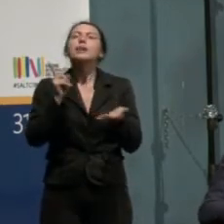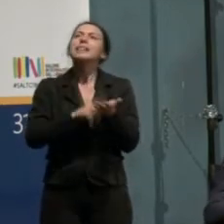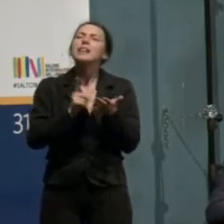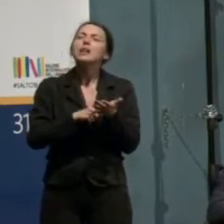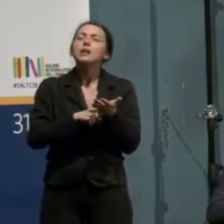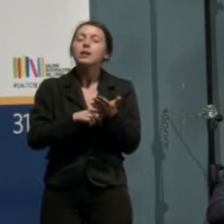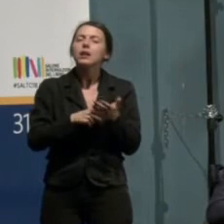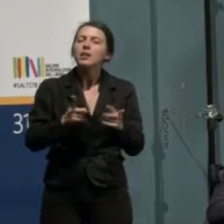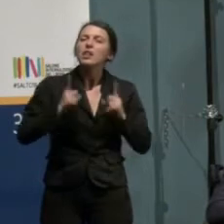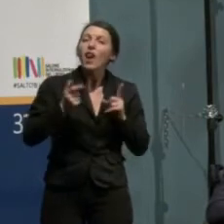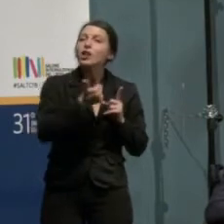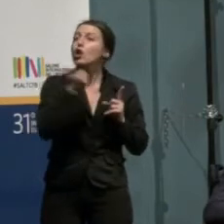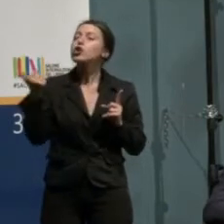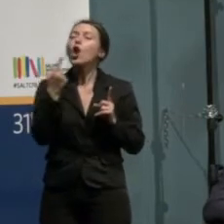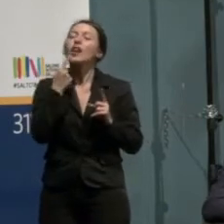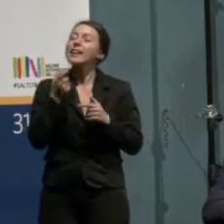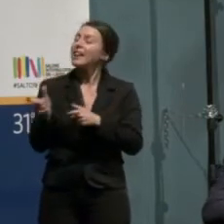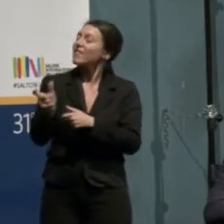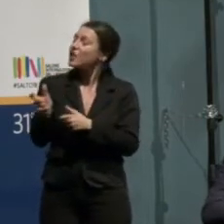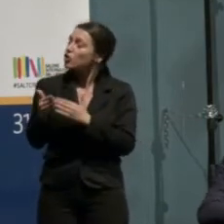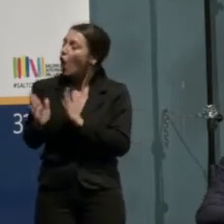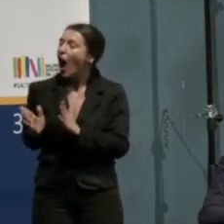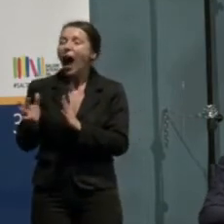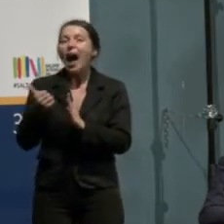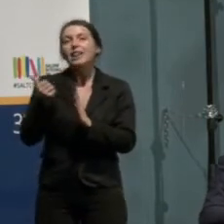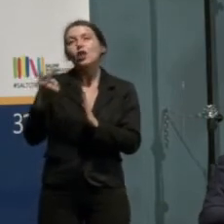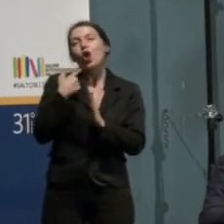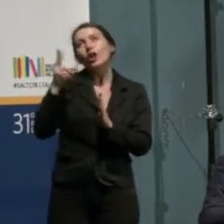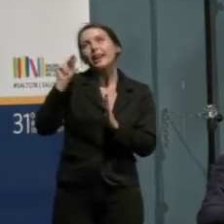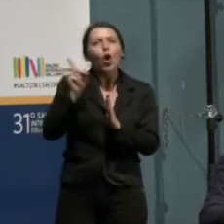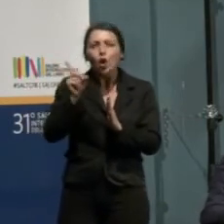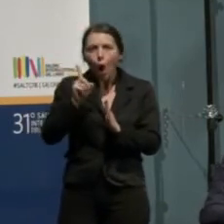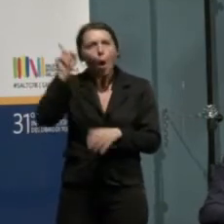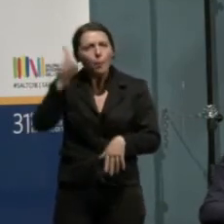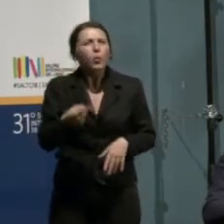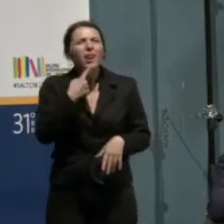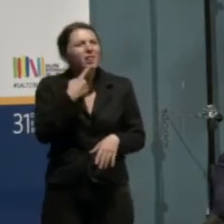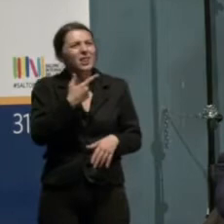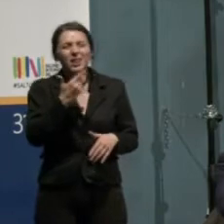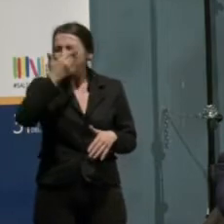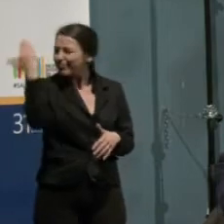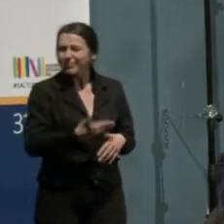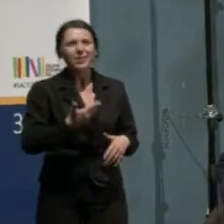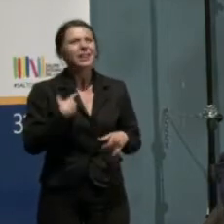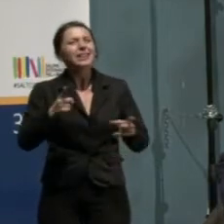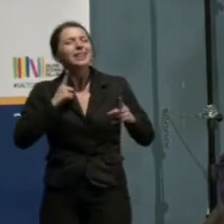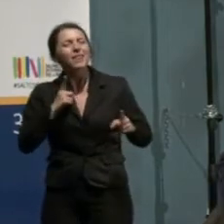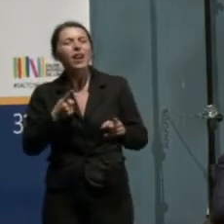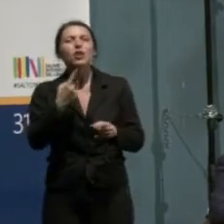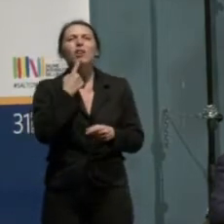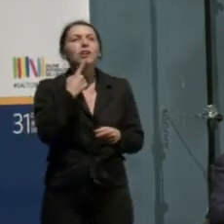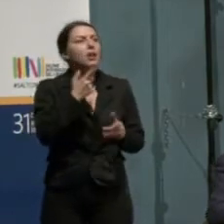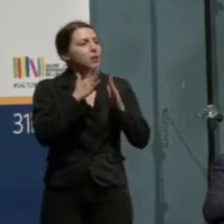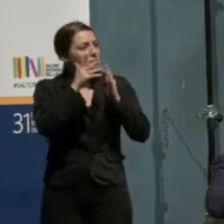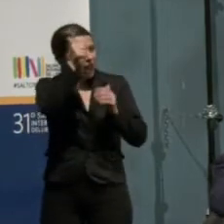i diritti non li di fendi per i tuoi vicini non li di fendi per i tuoi amici di partito chiaro i diritti di di fendi per chi prega